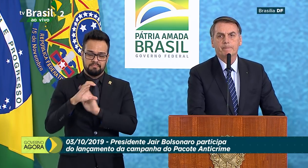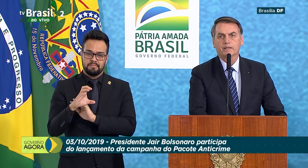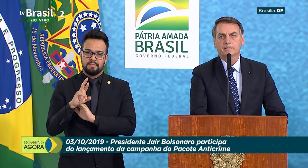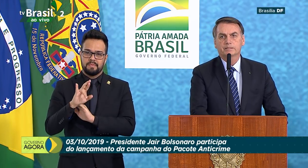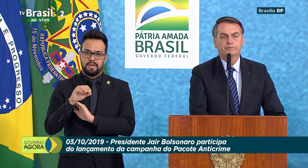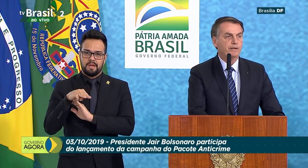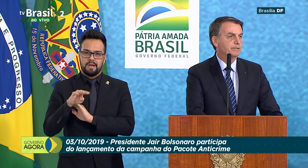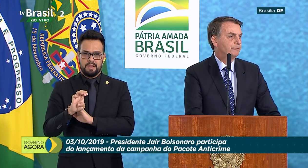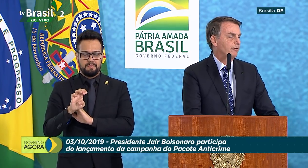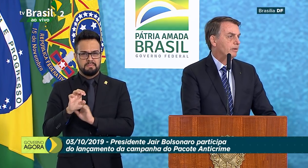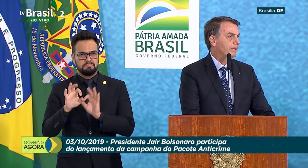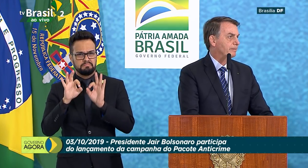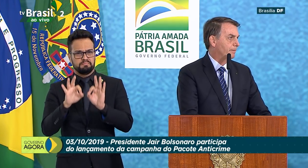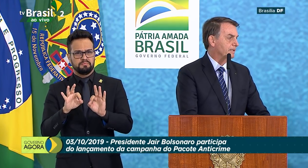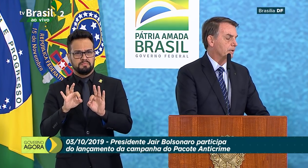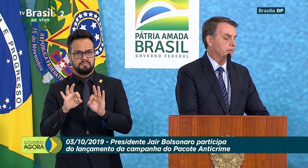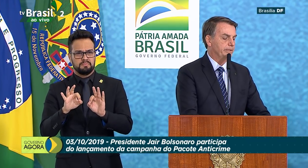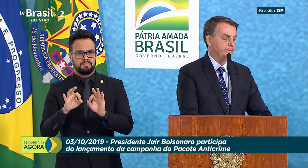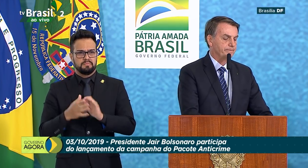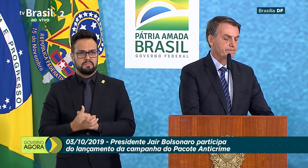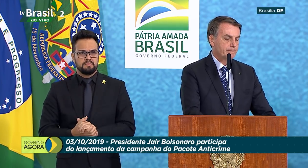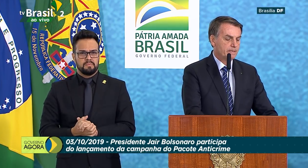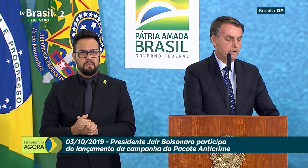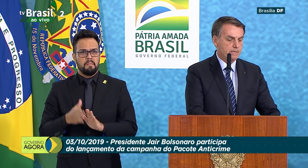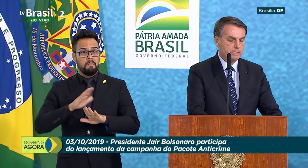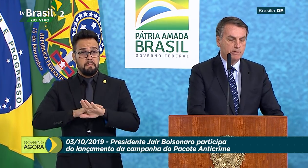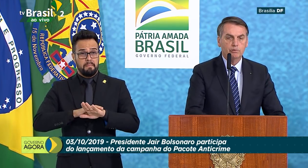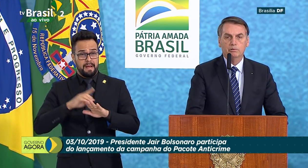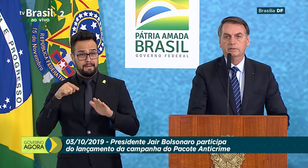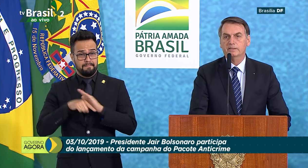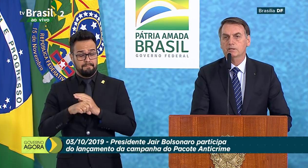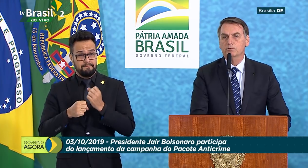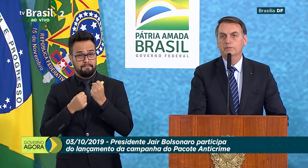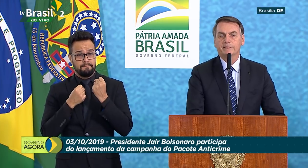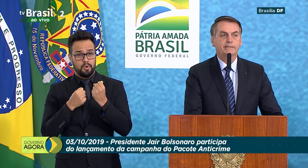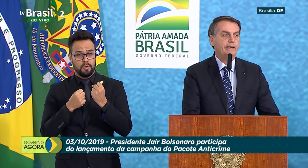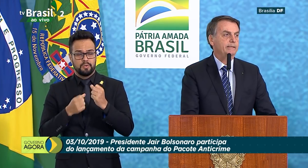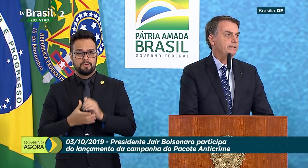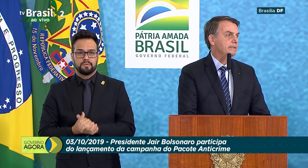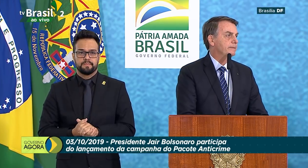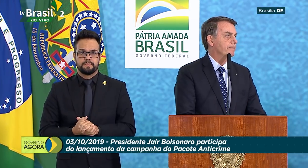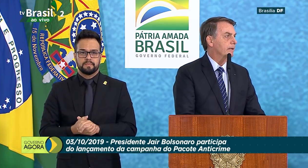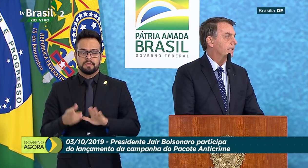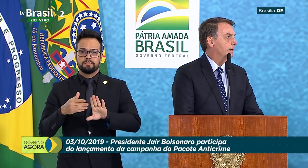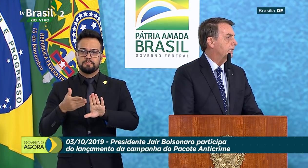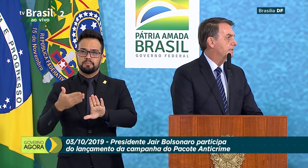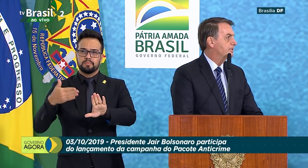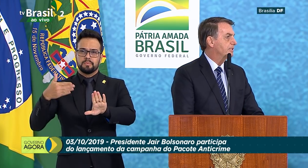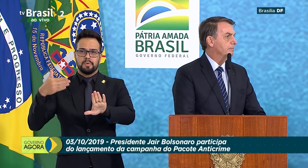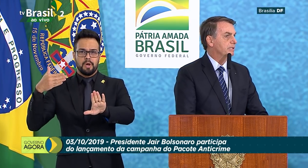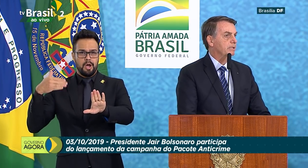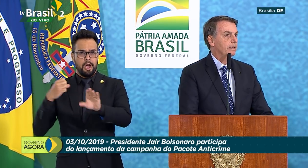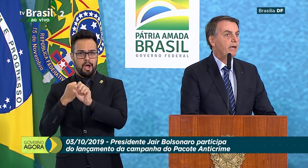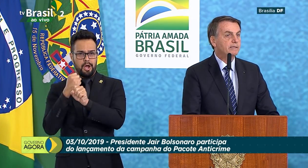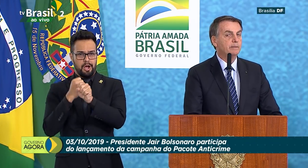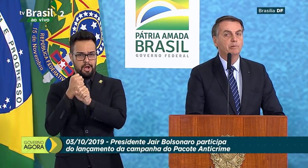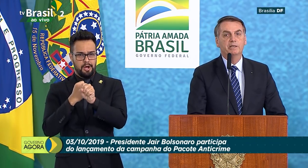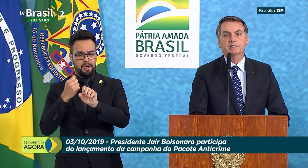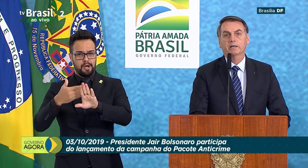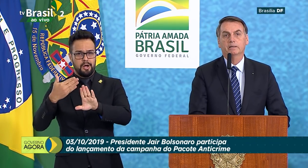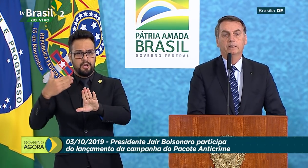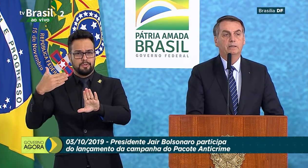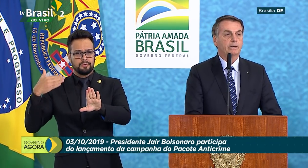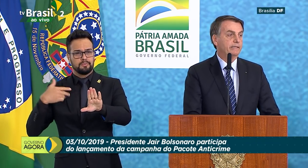certeza, se faz de forma mais aguda. E ao longo dessas últimas décadas, assistimos que